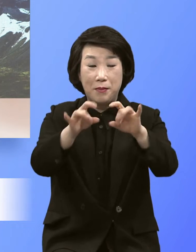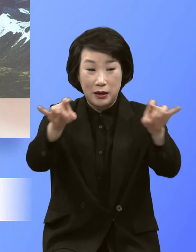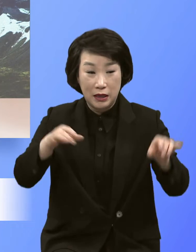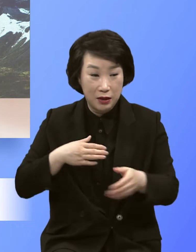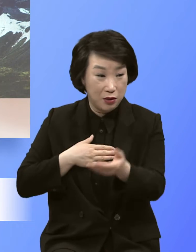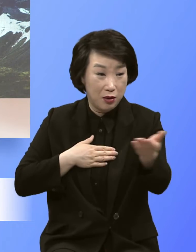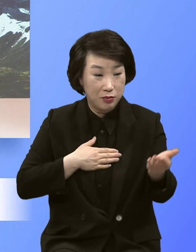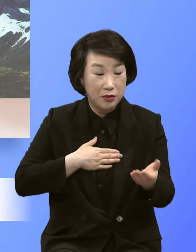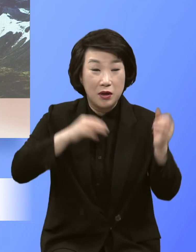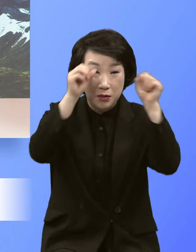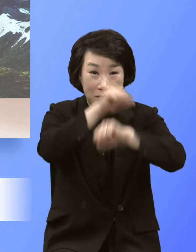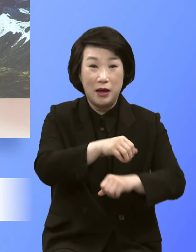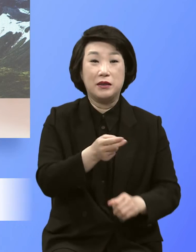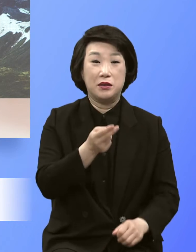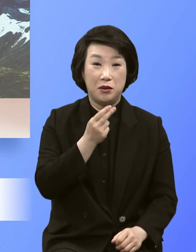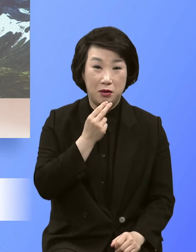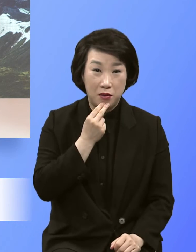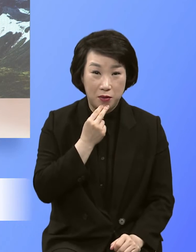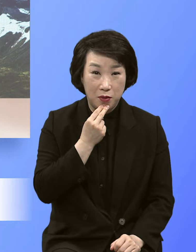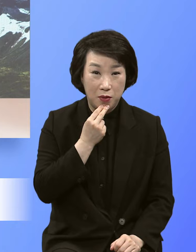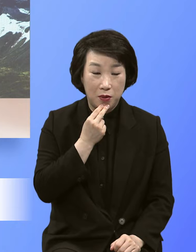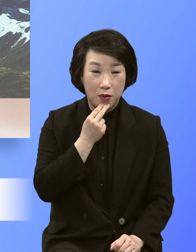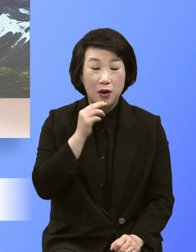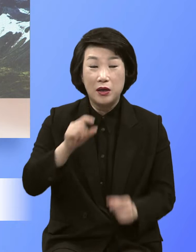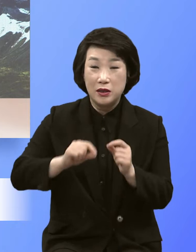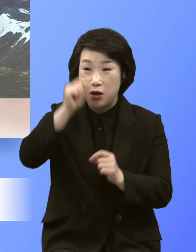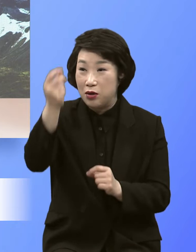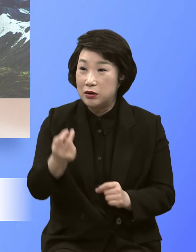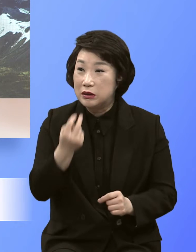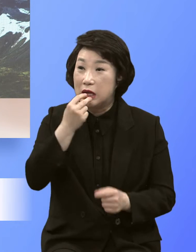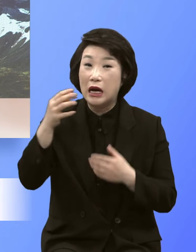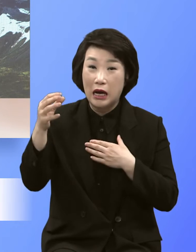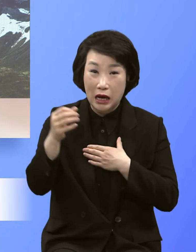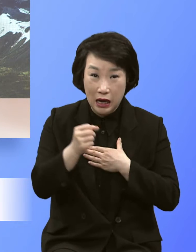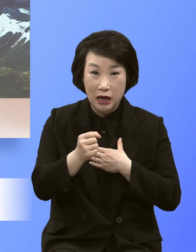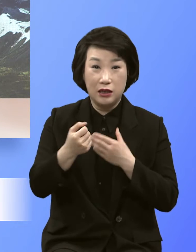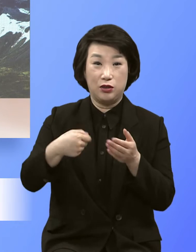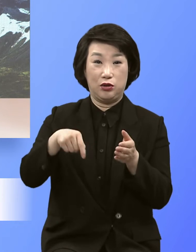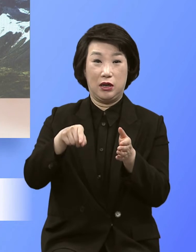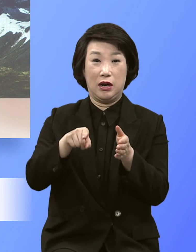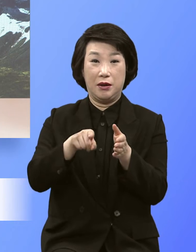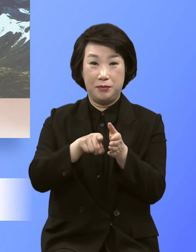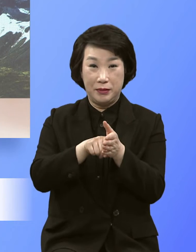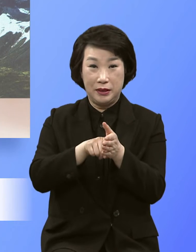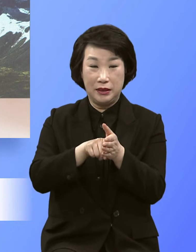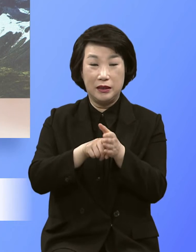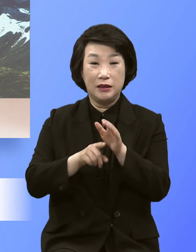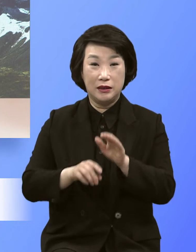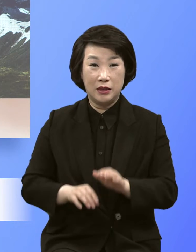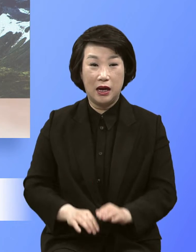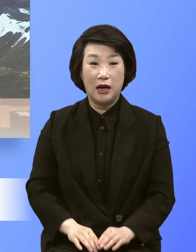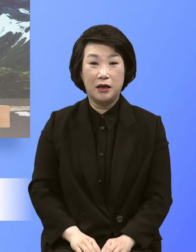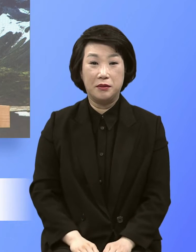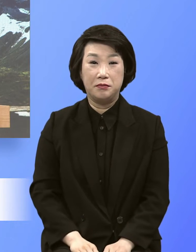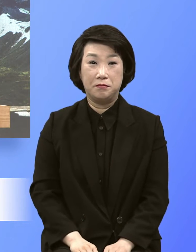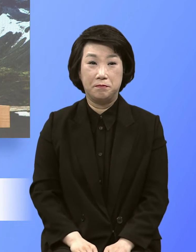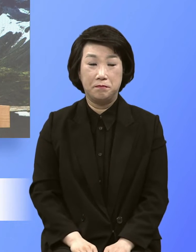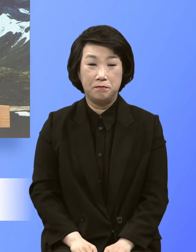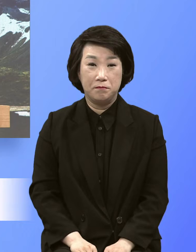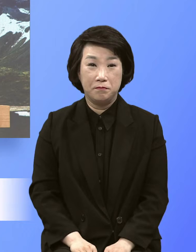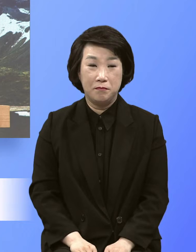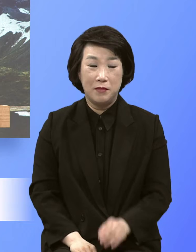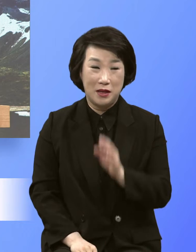자마다 멸망치 않고 영생을 얻게 하려 하심이니라.